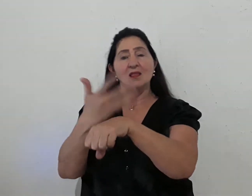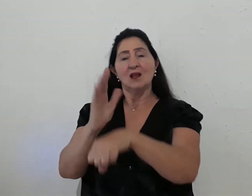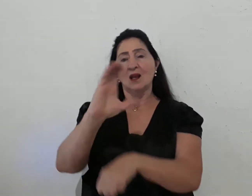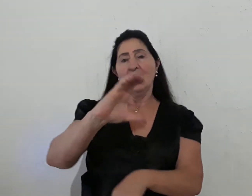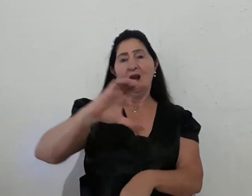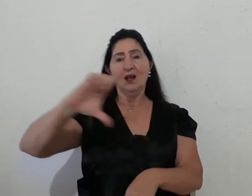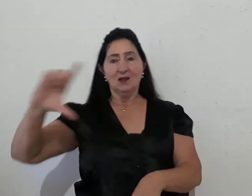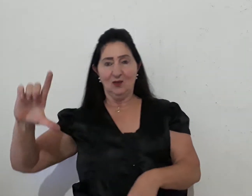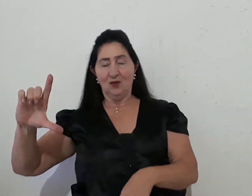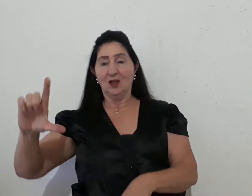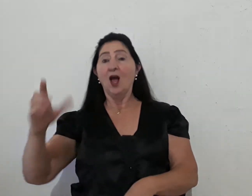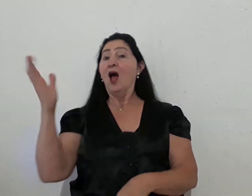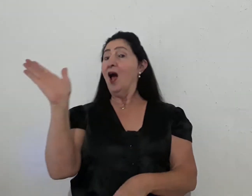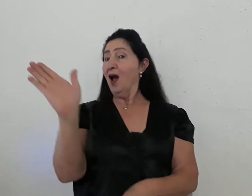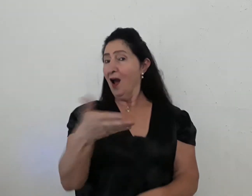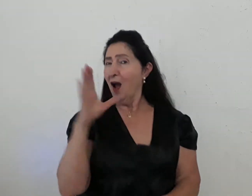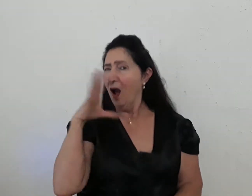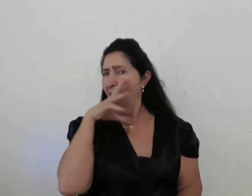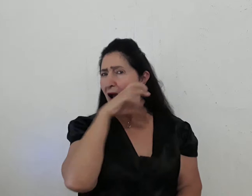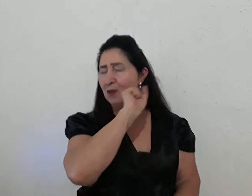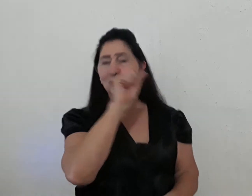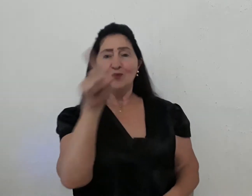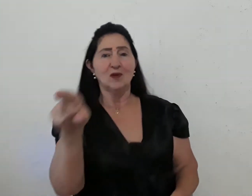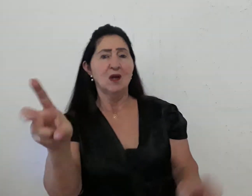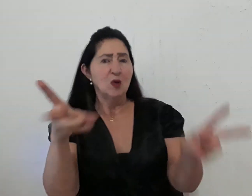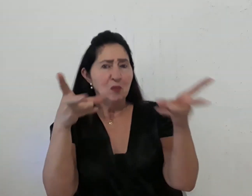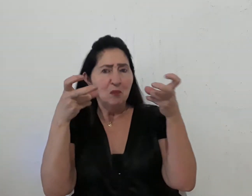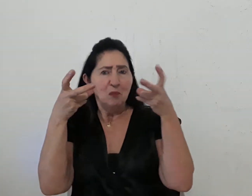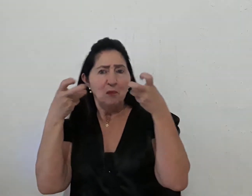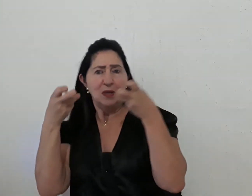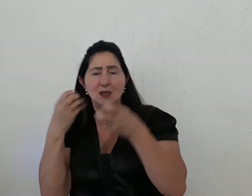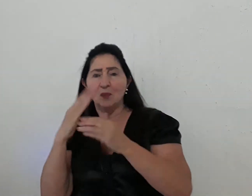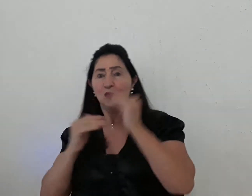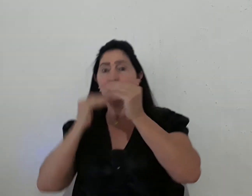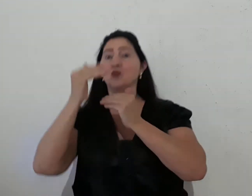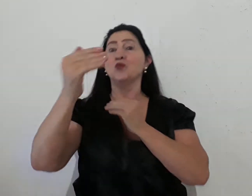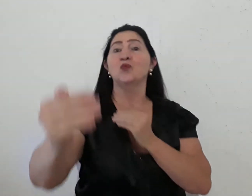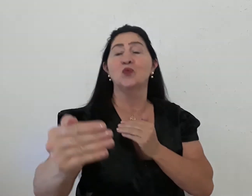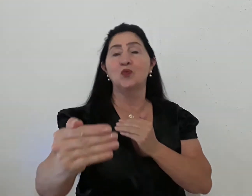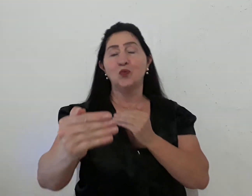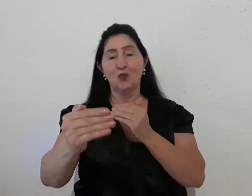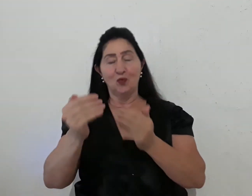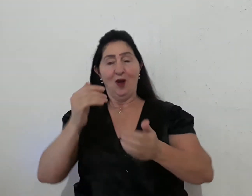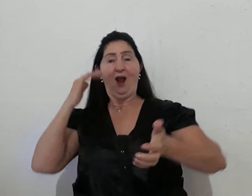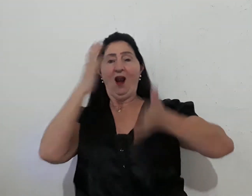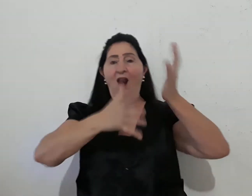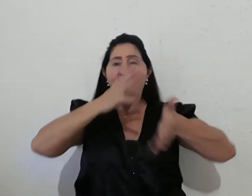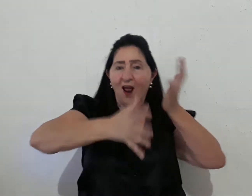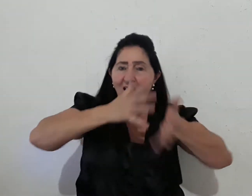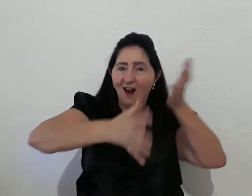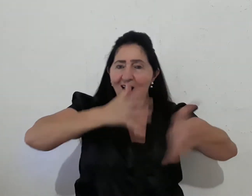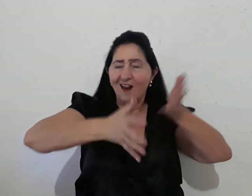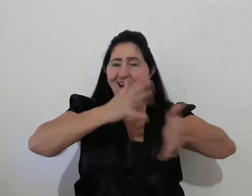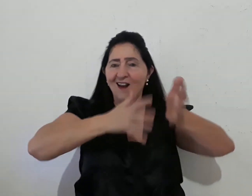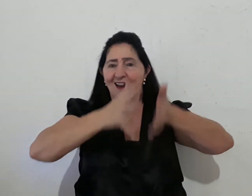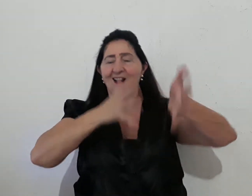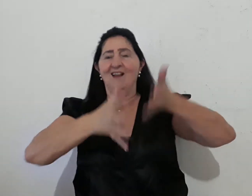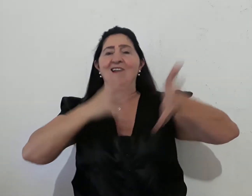classificadores, e logo você vai perceber seus avanços rumo à fluência e aprofundamento nessa língua